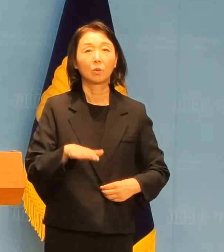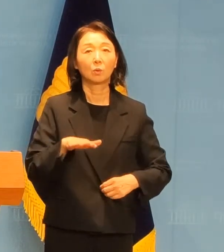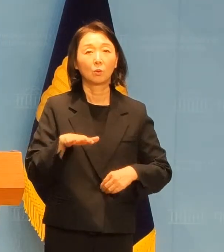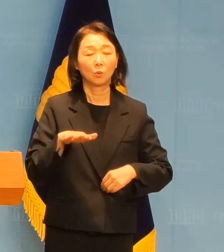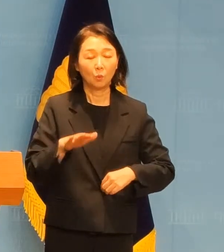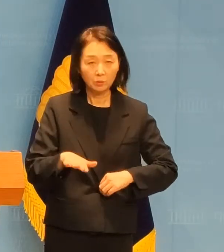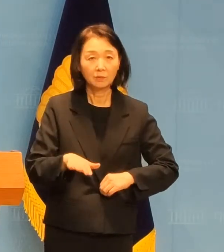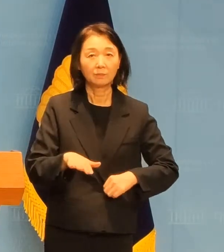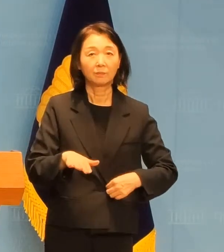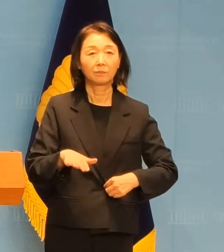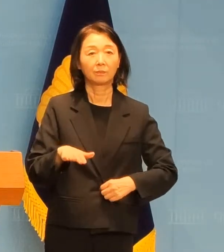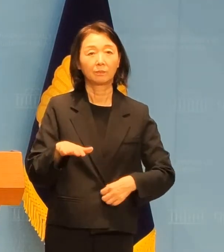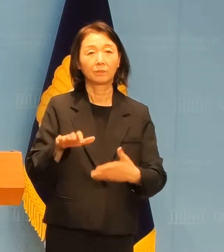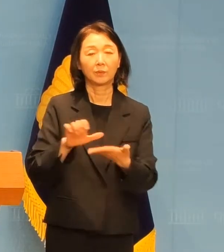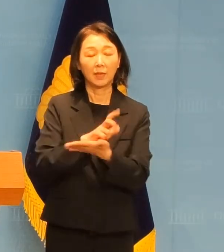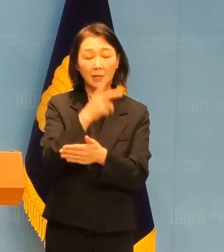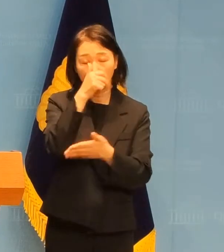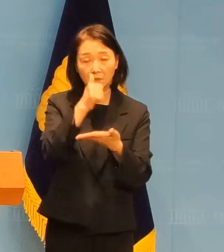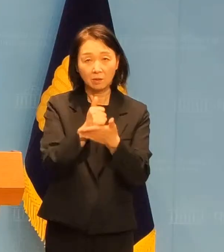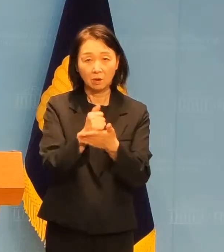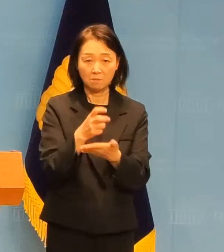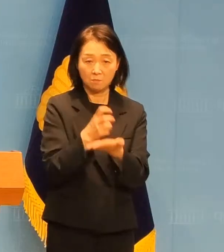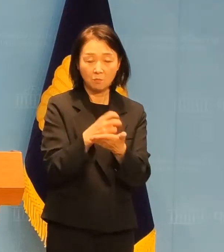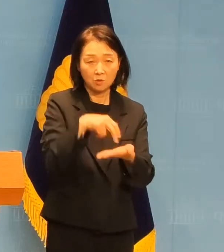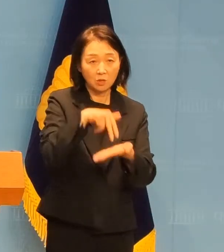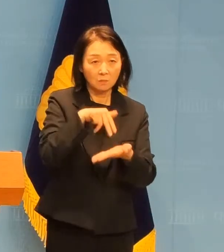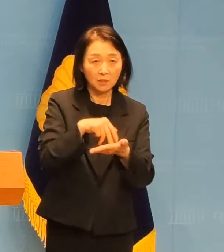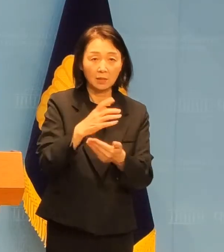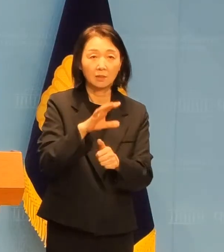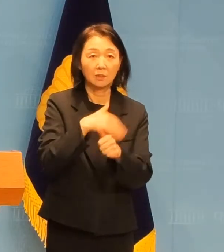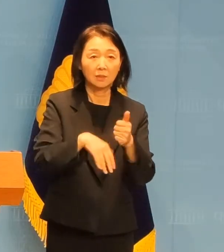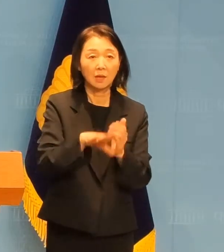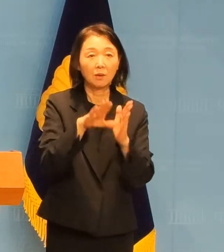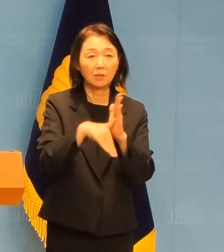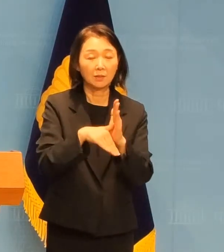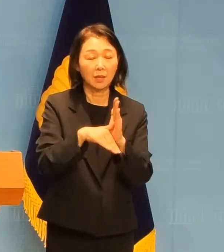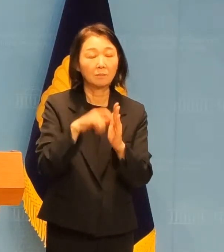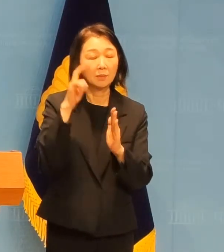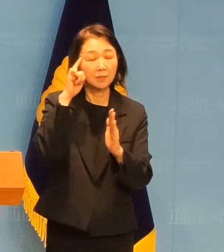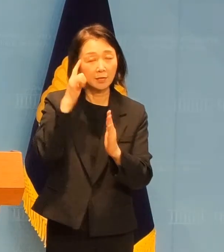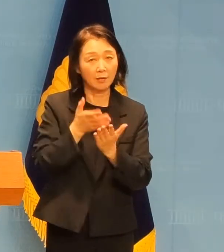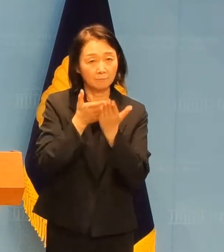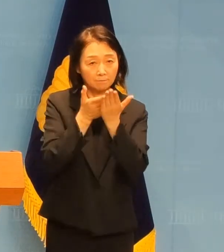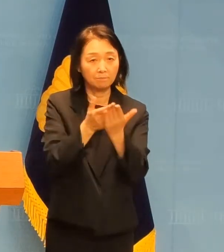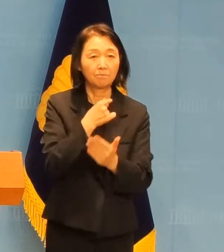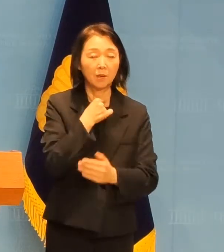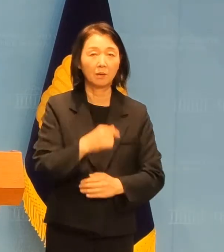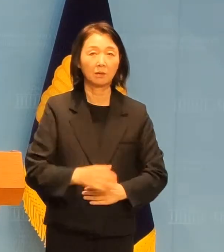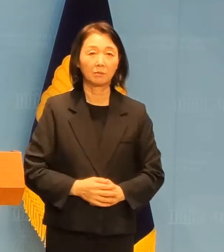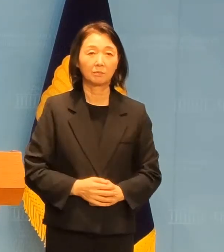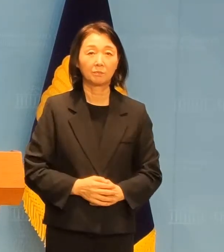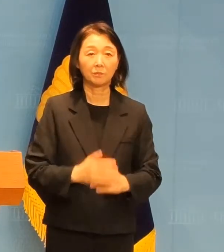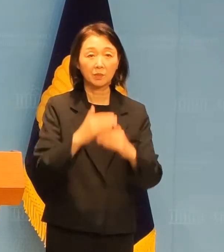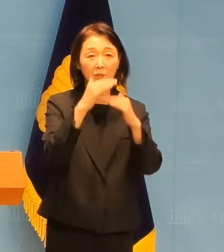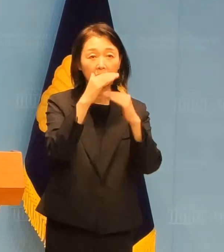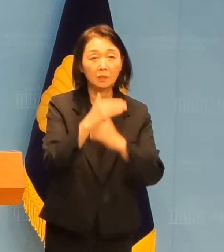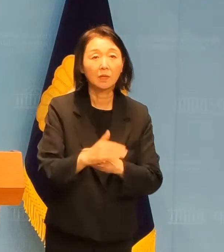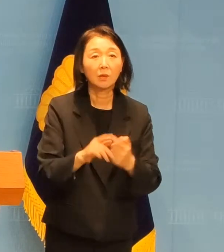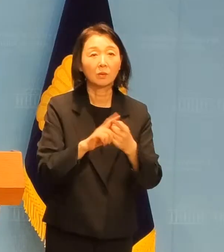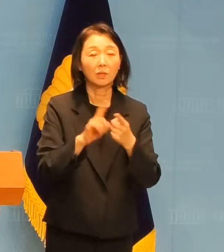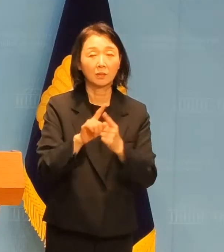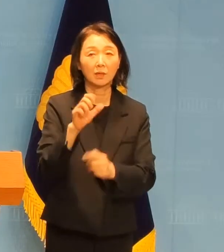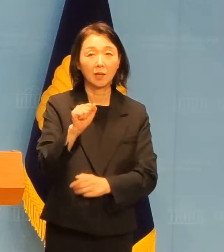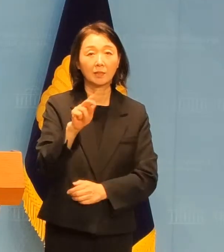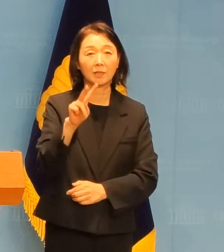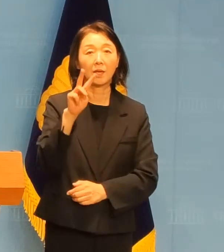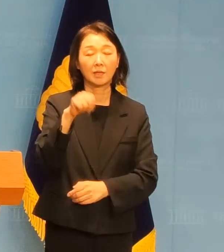특검의 저의 법률적 견해와 당시 상황을 담은 의견서를 제출합니다. 그 내용은